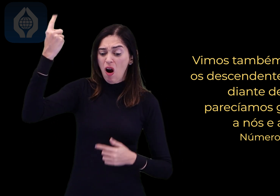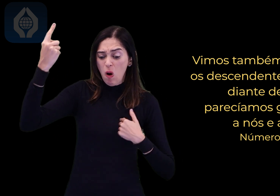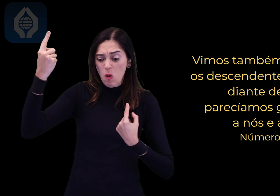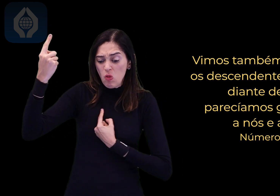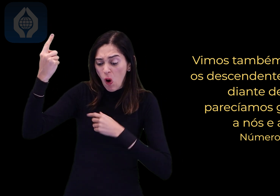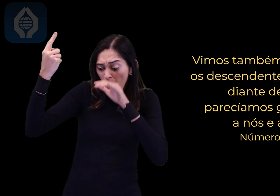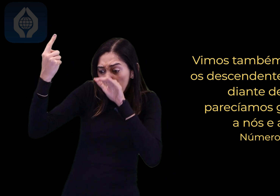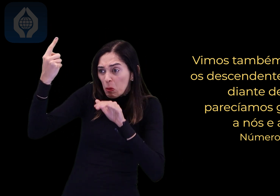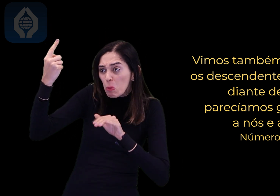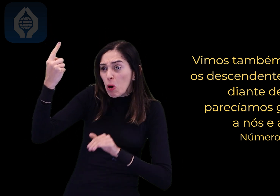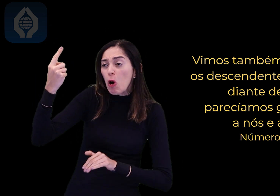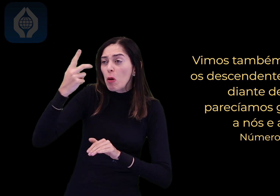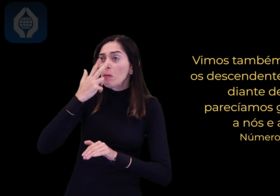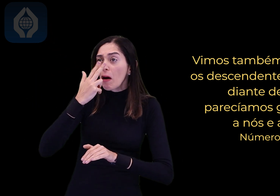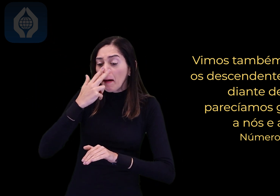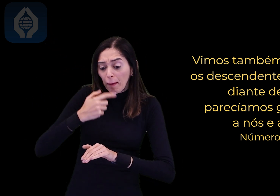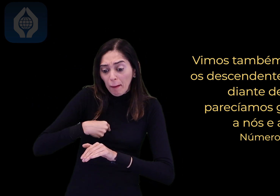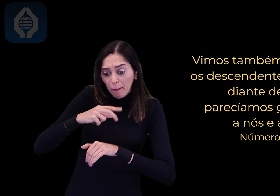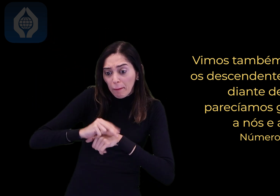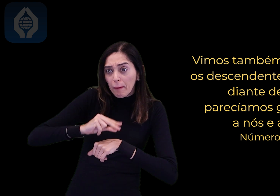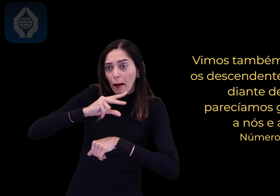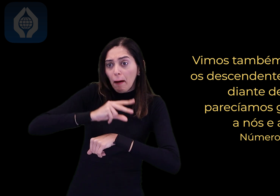parecíamos gafanhoto a nós e a eles.